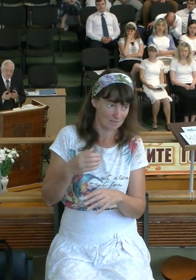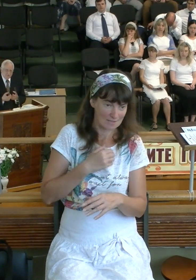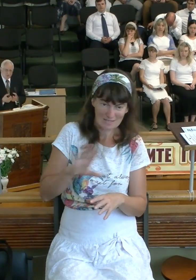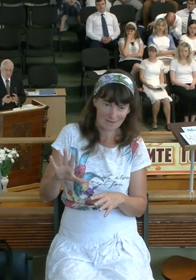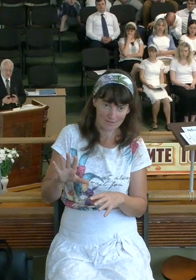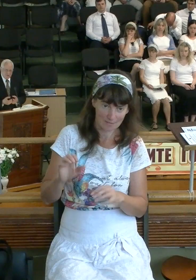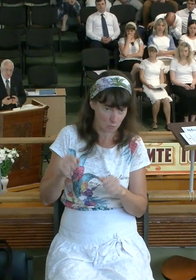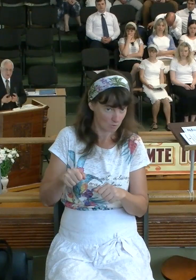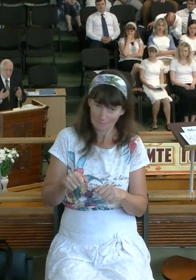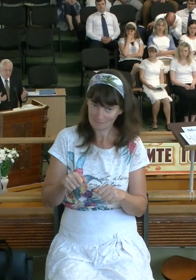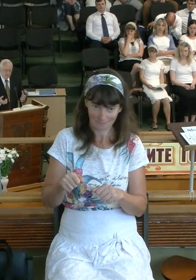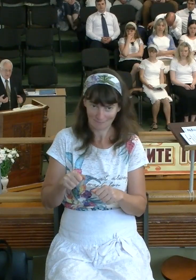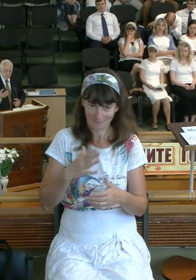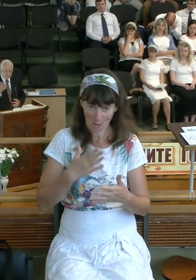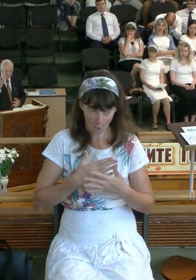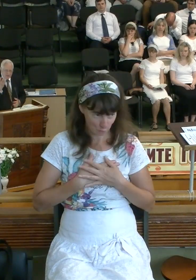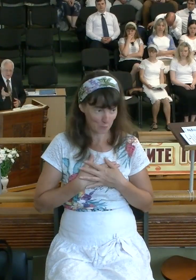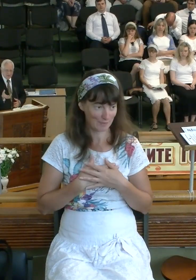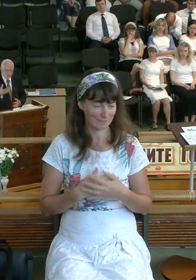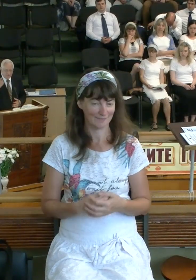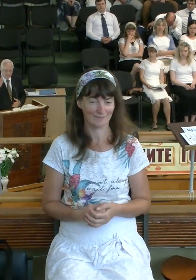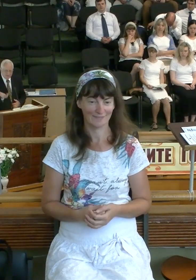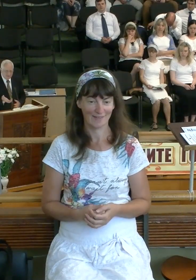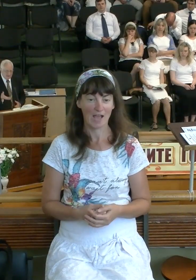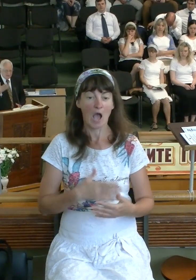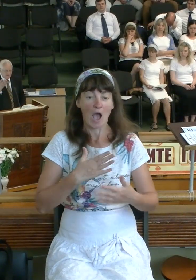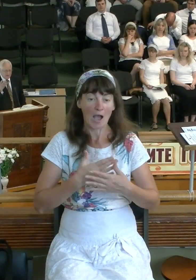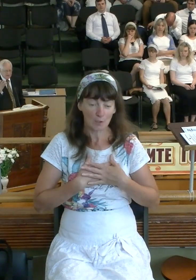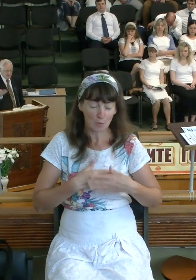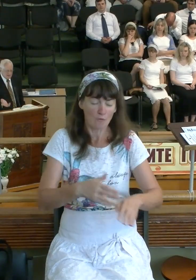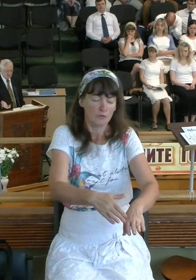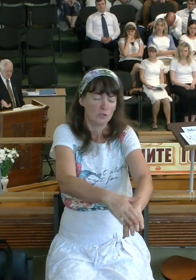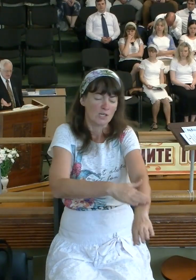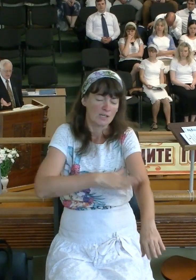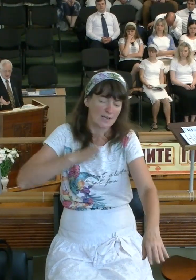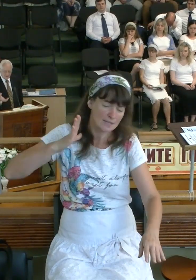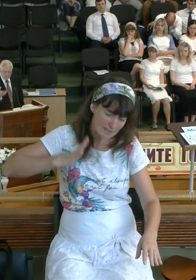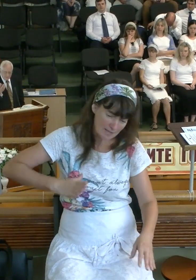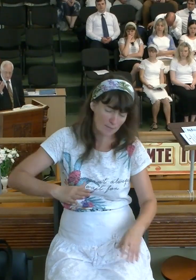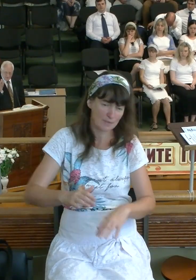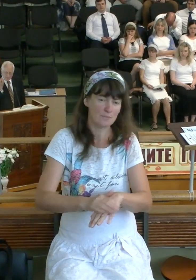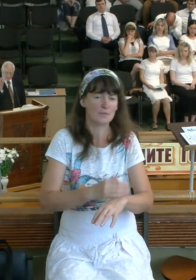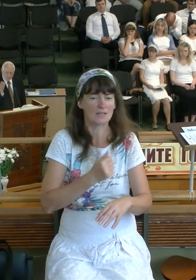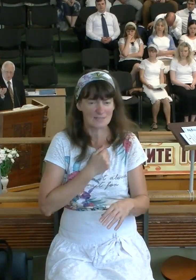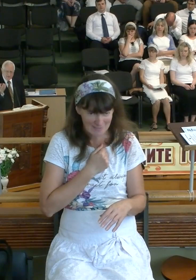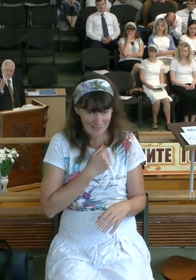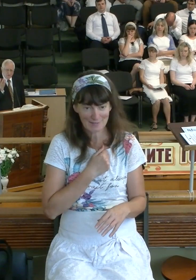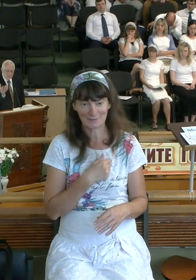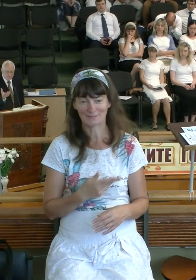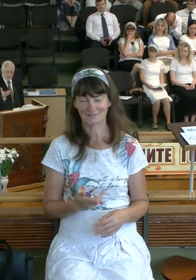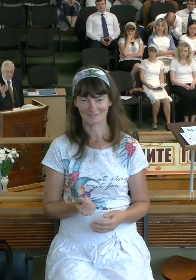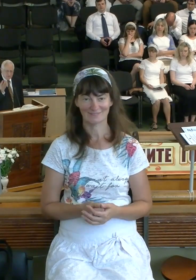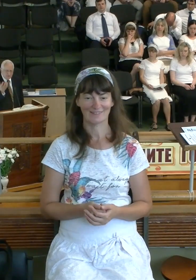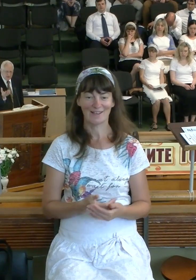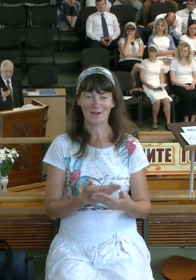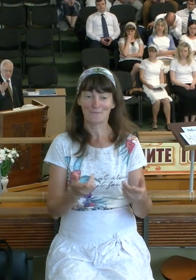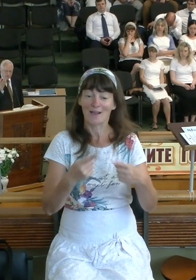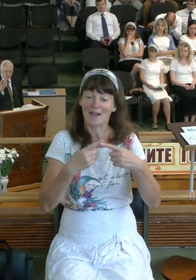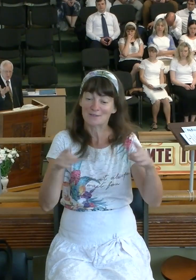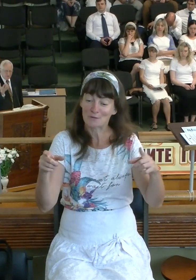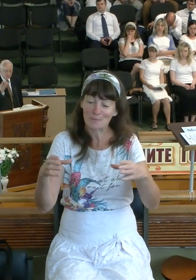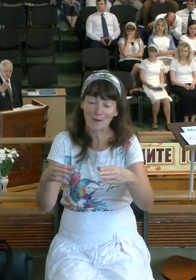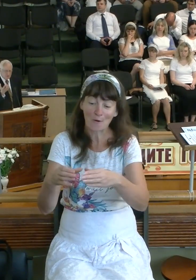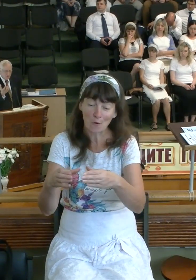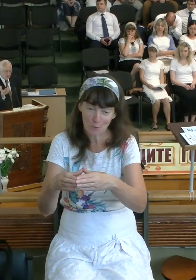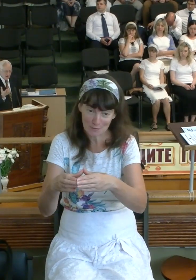жить, как все прочие. Мы любим, а любовь долготерпит, милосердие и так дальше. Мы особое общество людей,